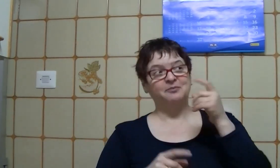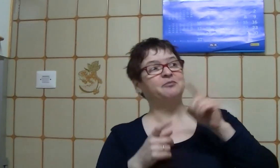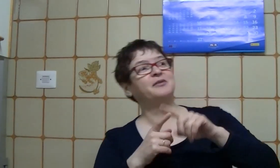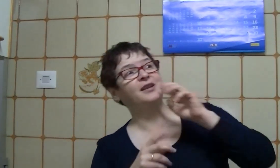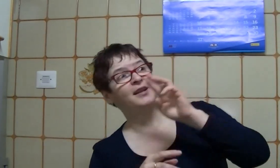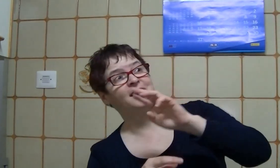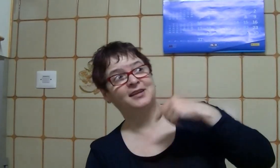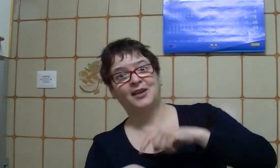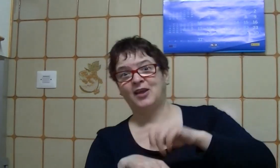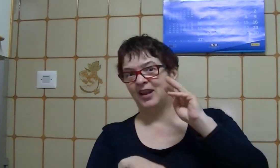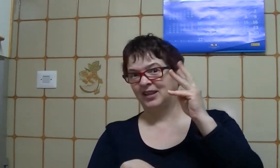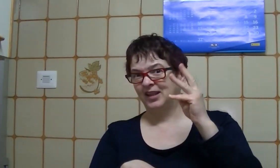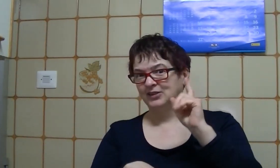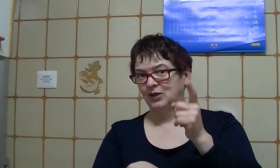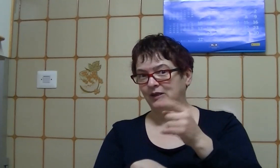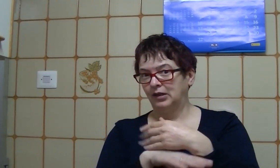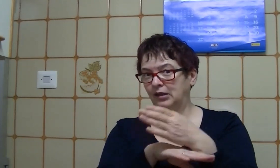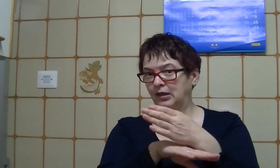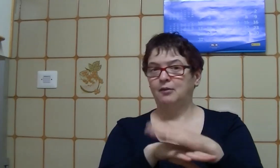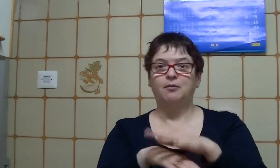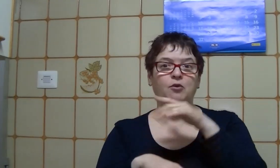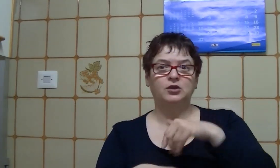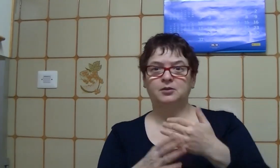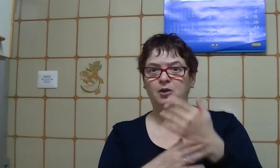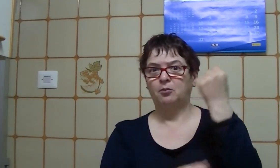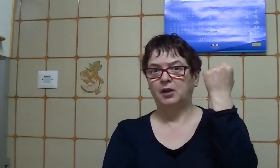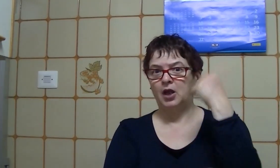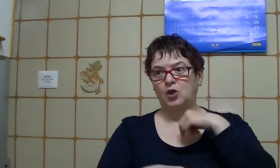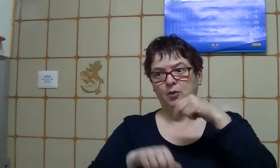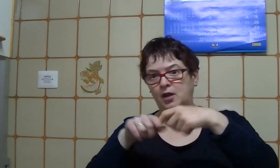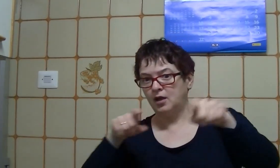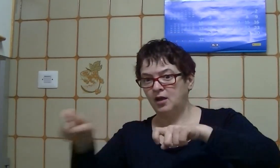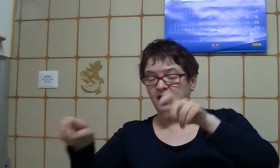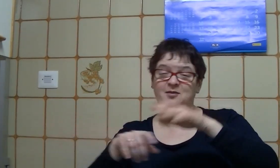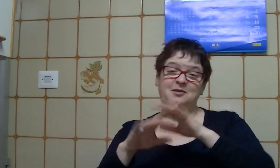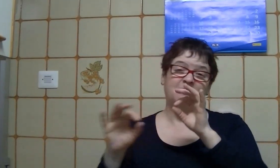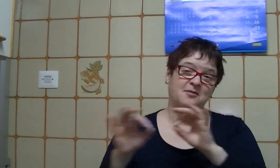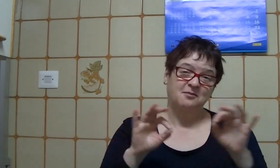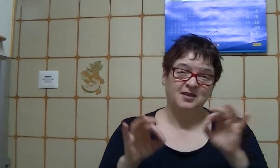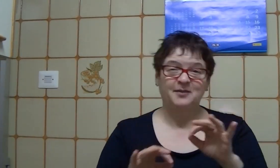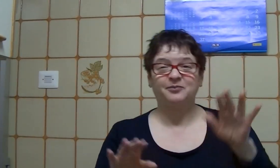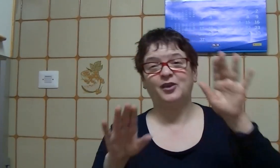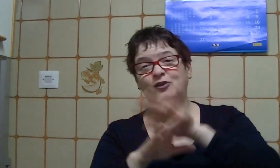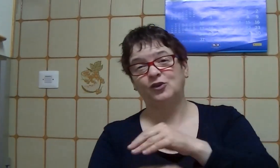La administración número 5 de Pontevedra memorizaba hoy dos cifras mágicas.